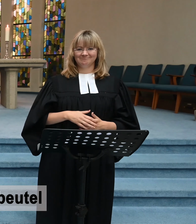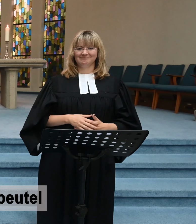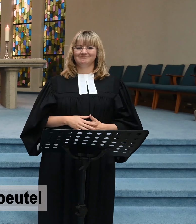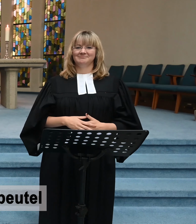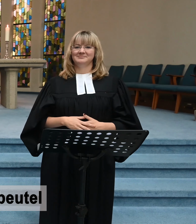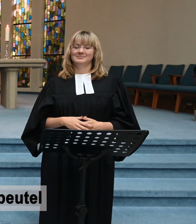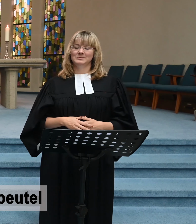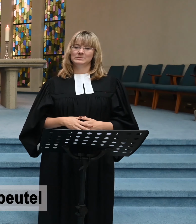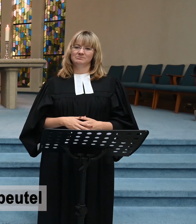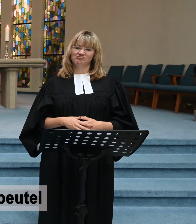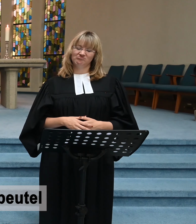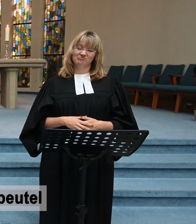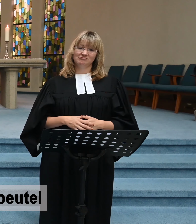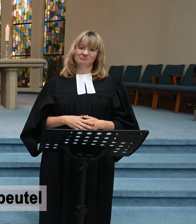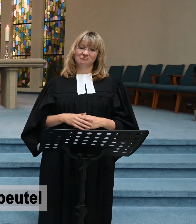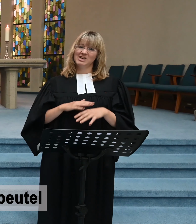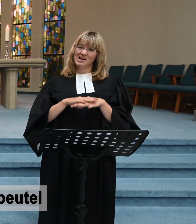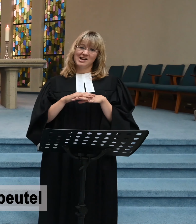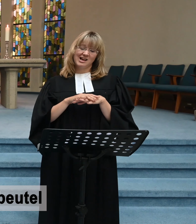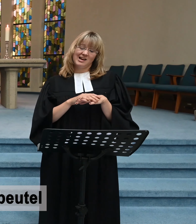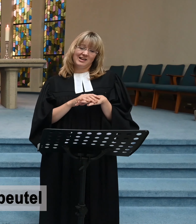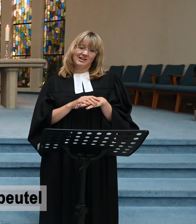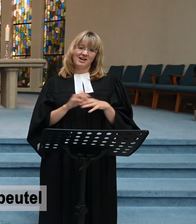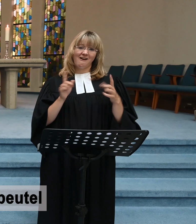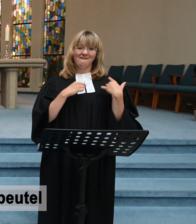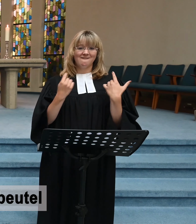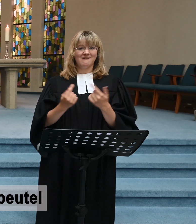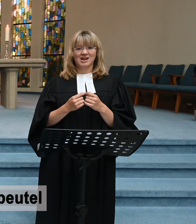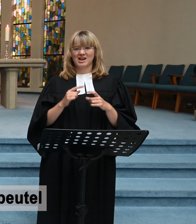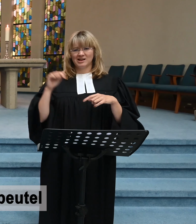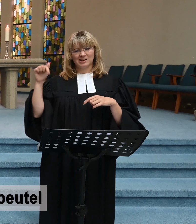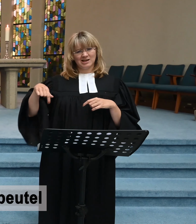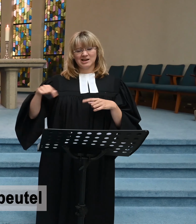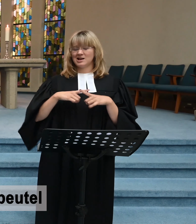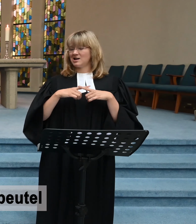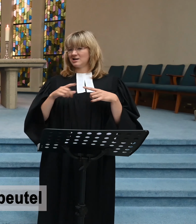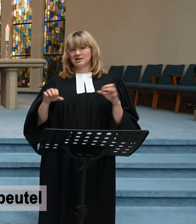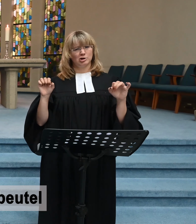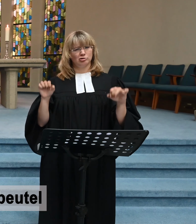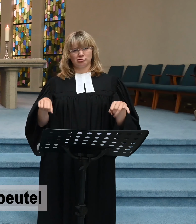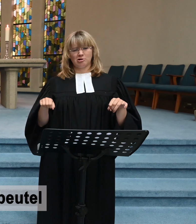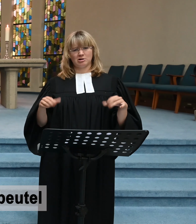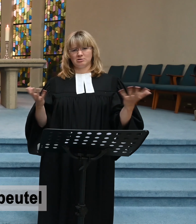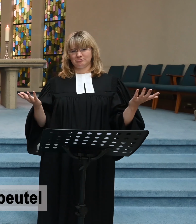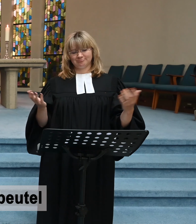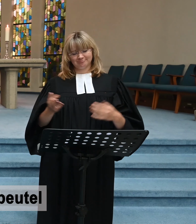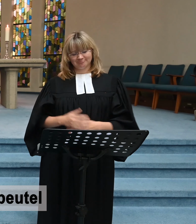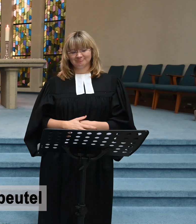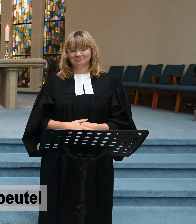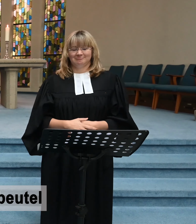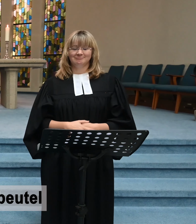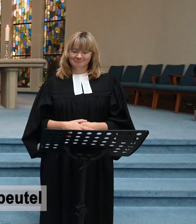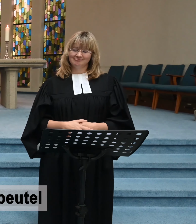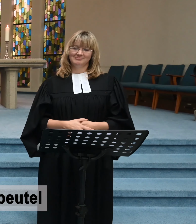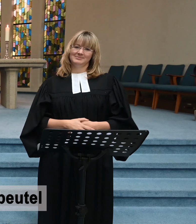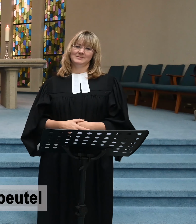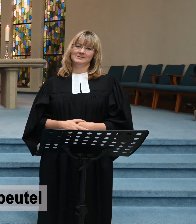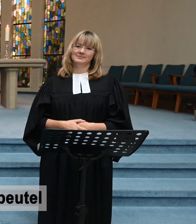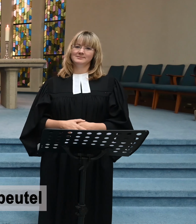leider können wir das ja von hier aus nicht gemeinsam tun. Sie ist dieses Mal bestimmt für die